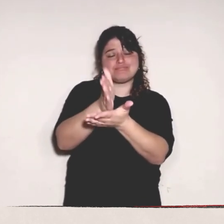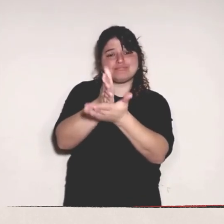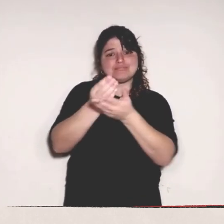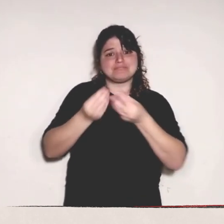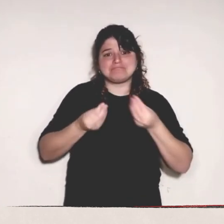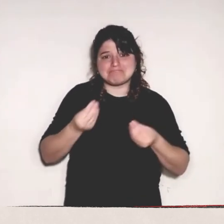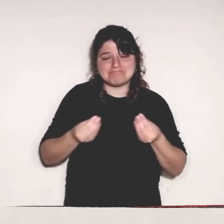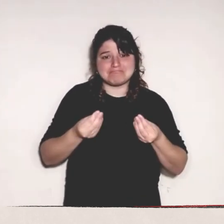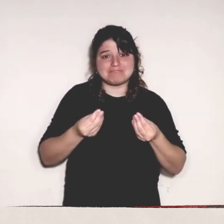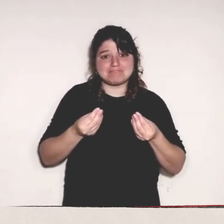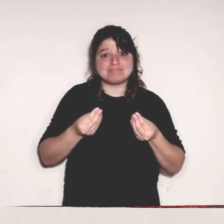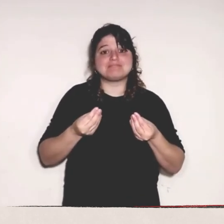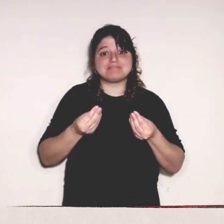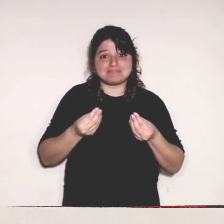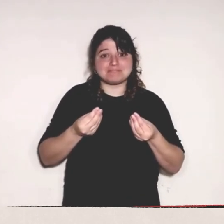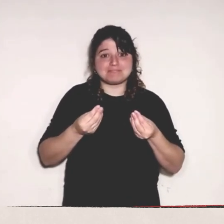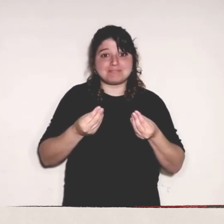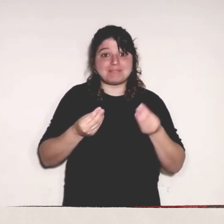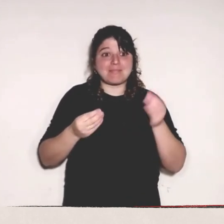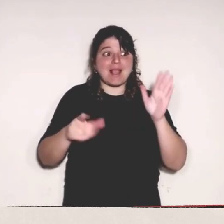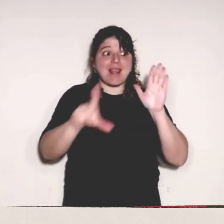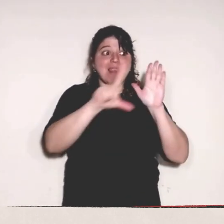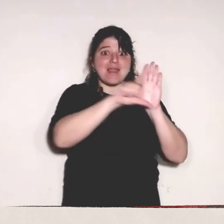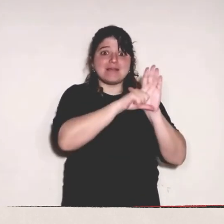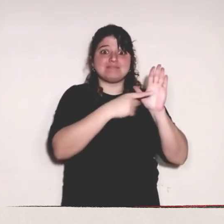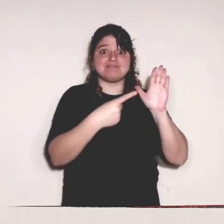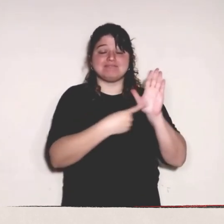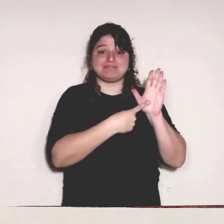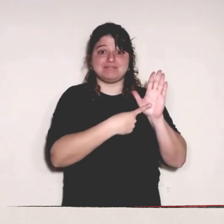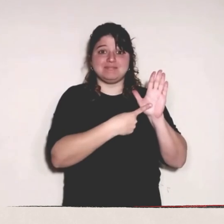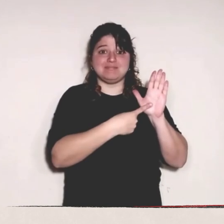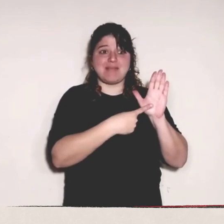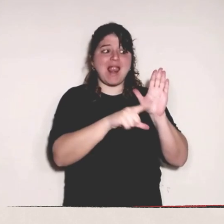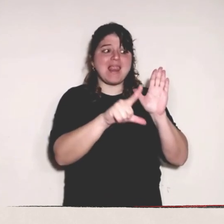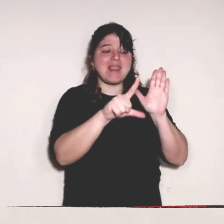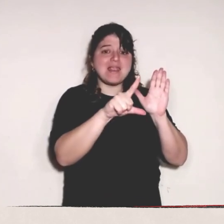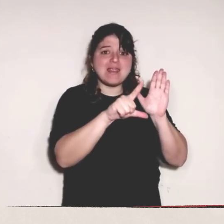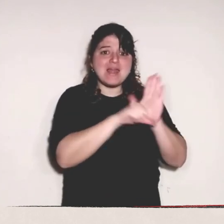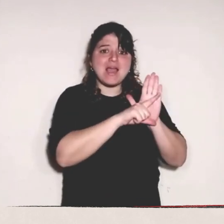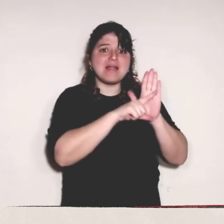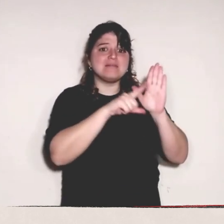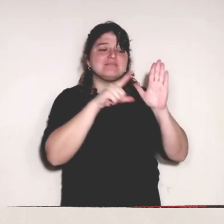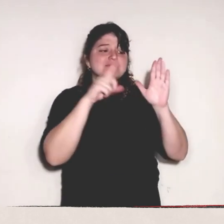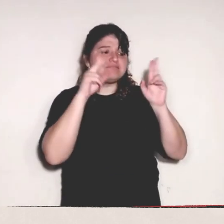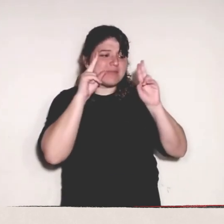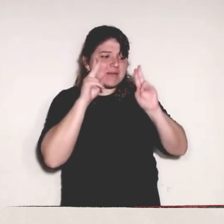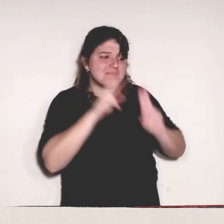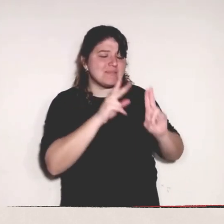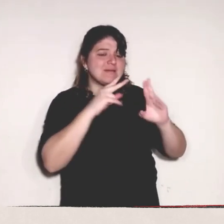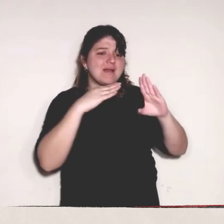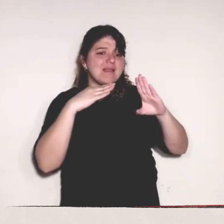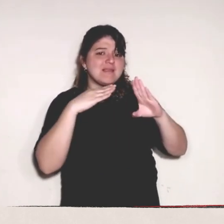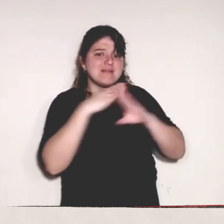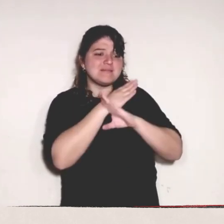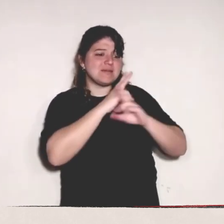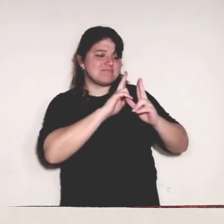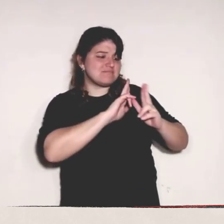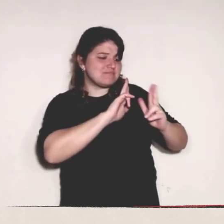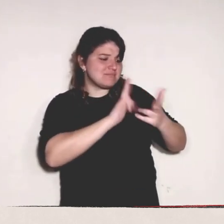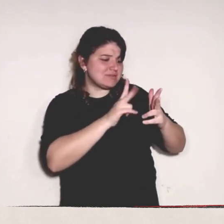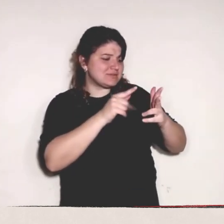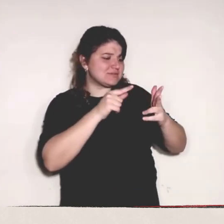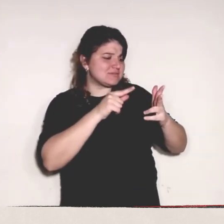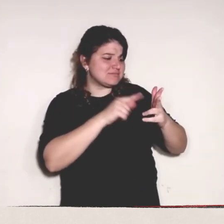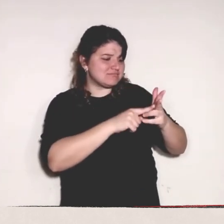y qué sucede en la actualidad durante generaciones y generaciones que se viene luchando por